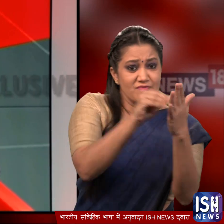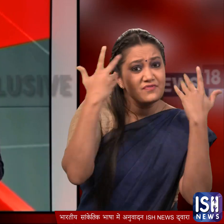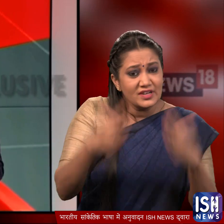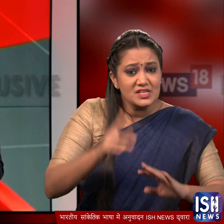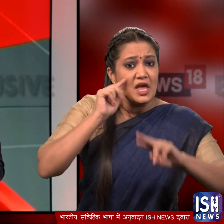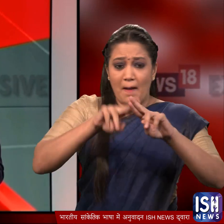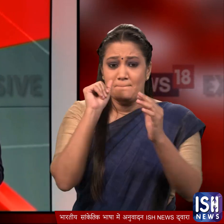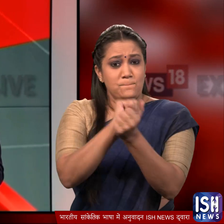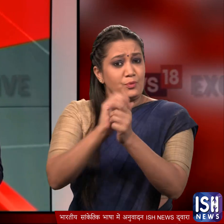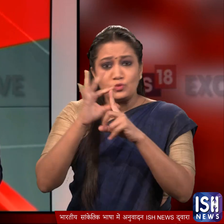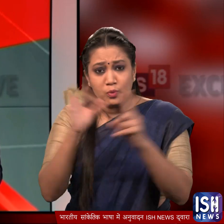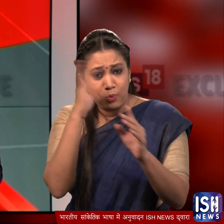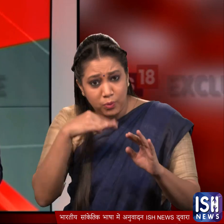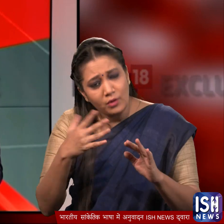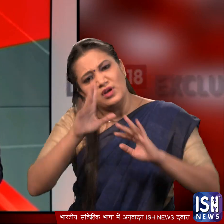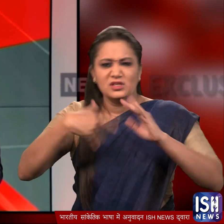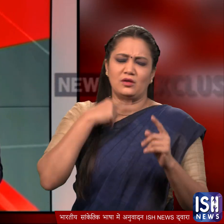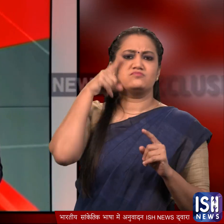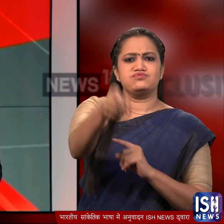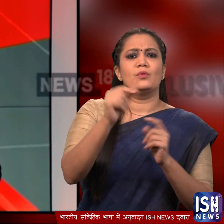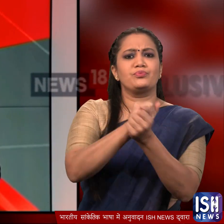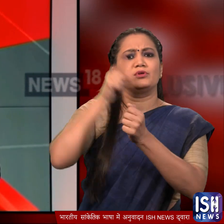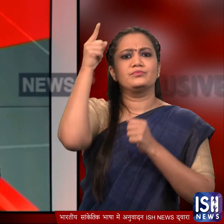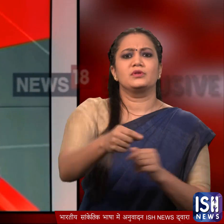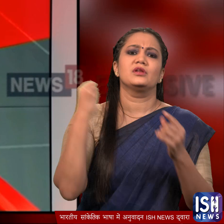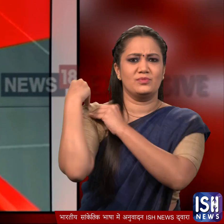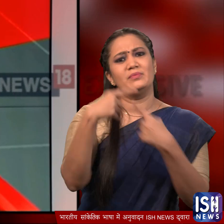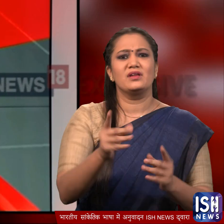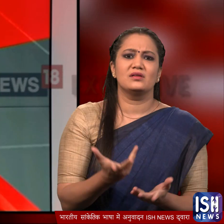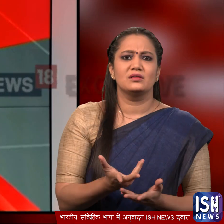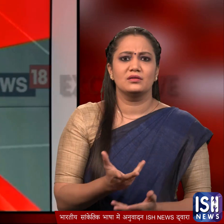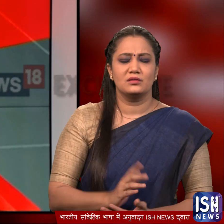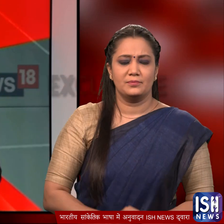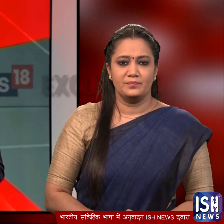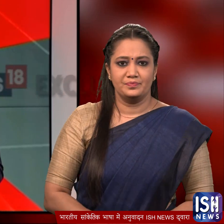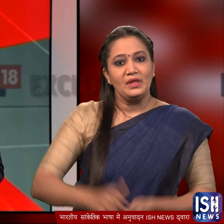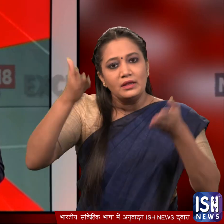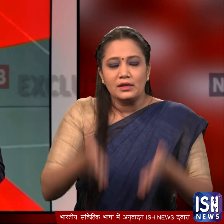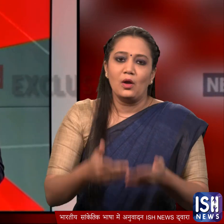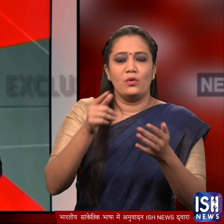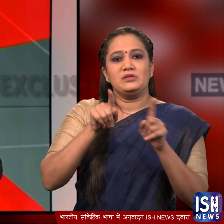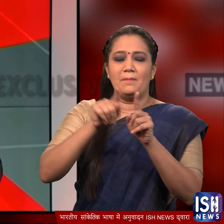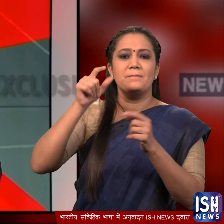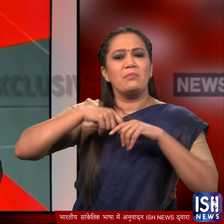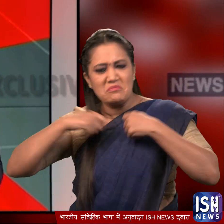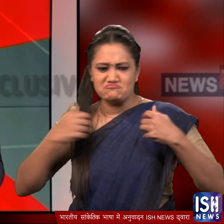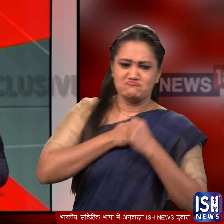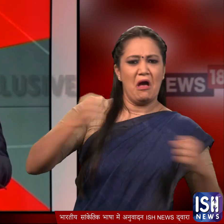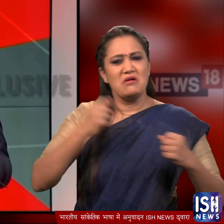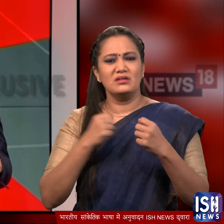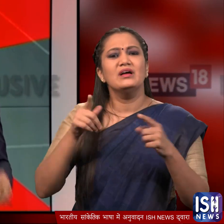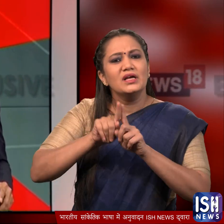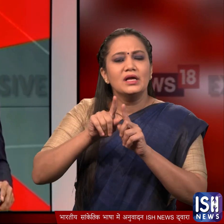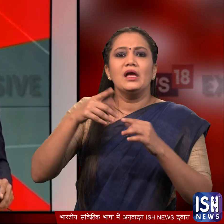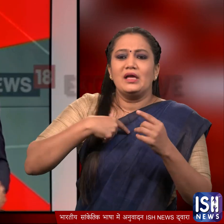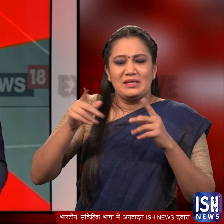देखना चाहिए। शिकायत के बाद भी पुलिस अगर कार्रवाई न करे तो हमें पूरा हक है कि हम पुलिस को दोषी ठहरा सकते हैं। अभी तो यही हो रहा है कि बदमाश